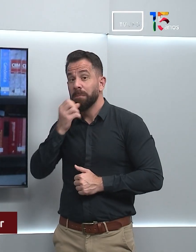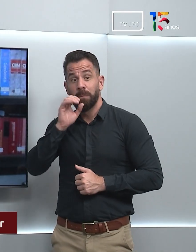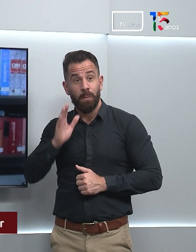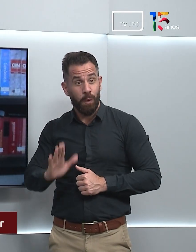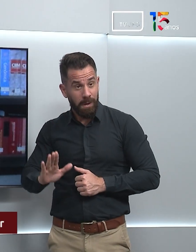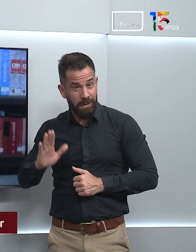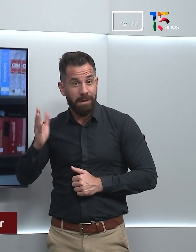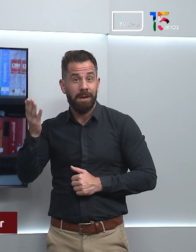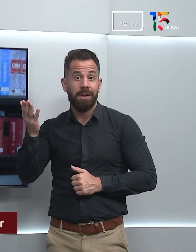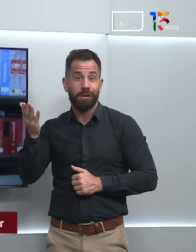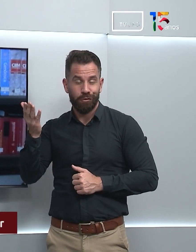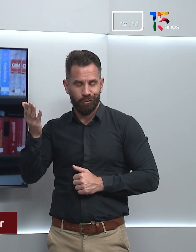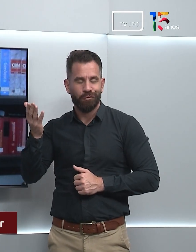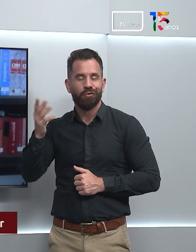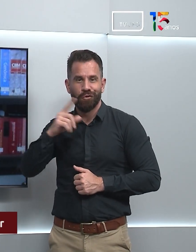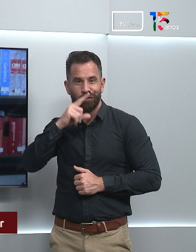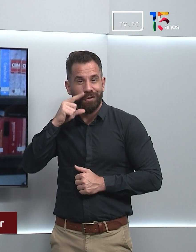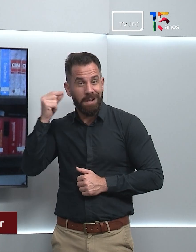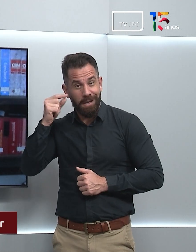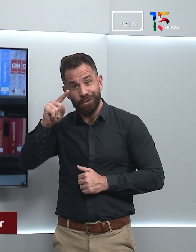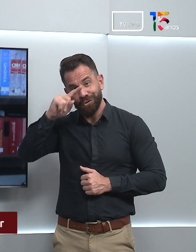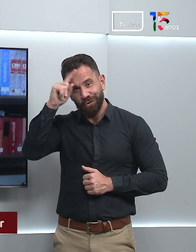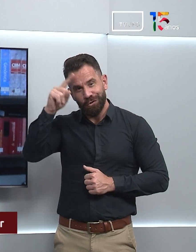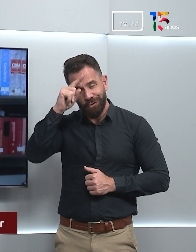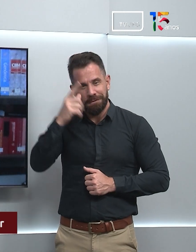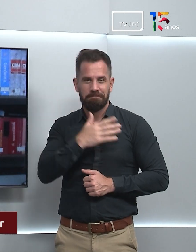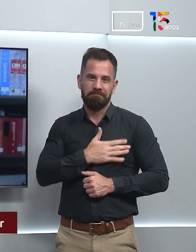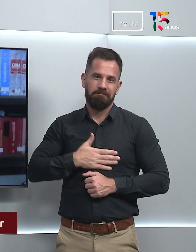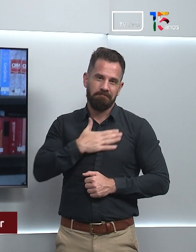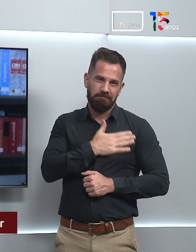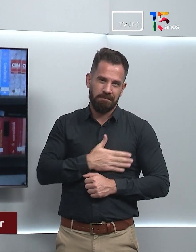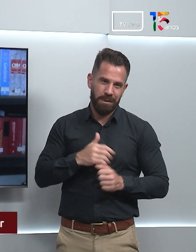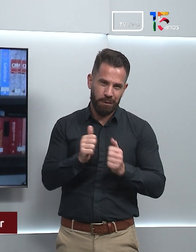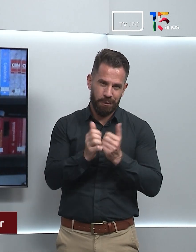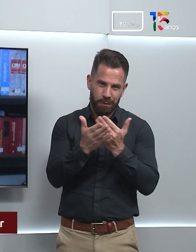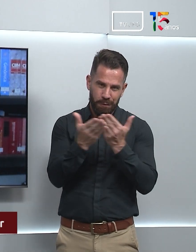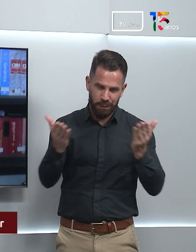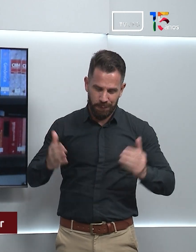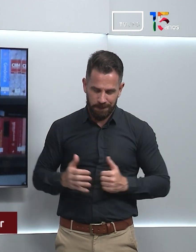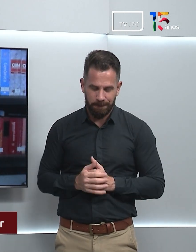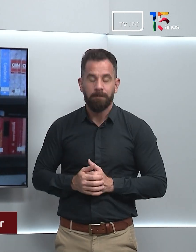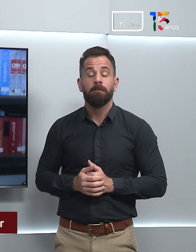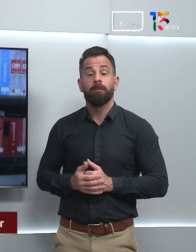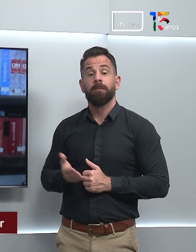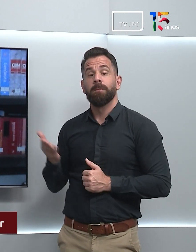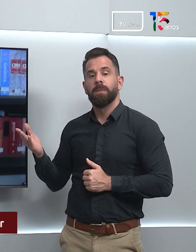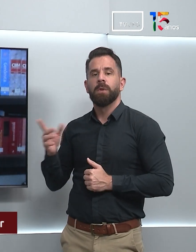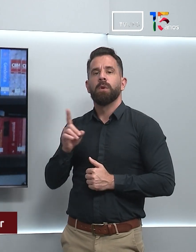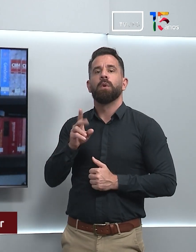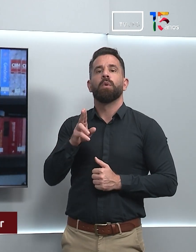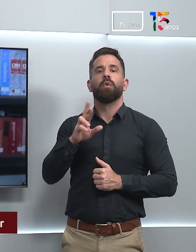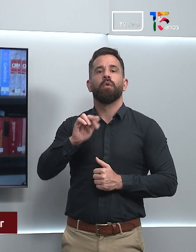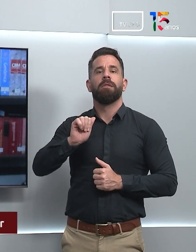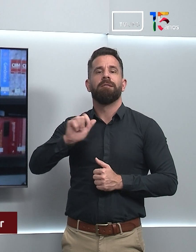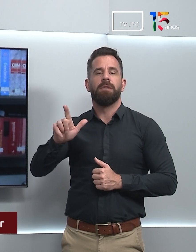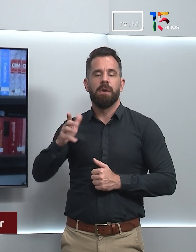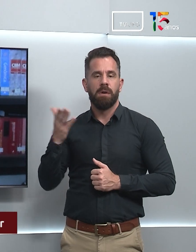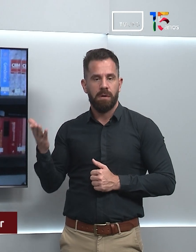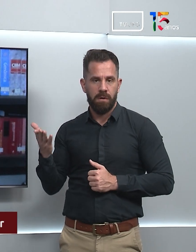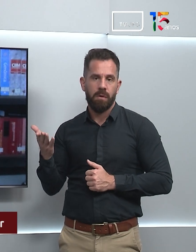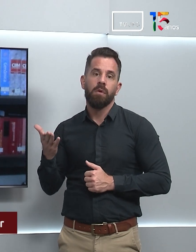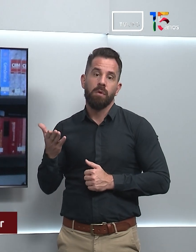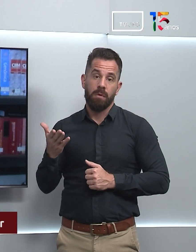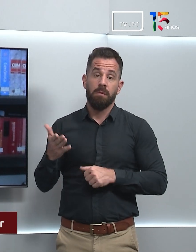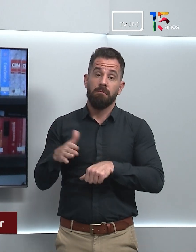boa tarde, Diego. É um prazer estar aqui com vocês. Eu sou Durval Ribas Filho, de cor clara,